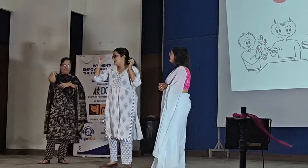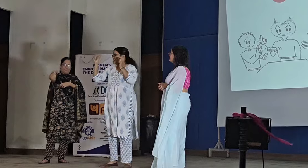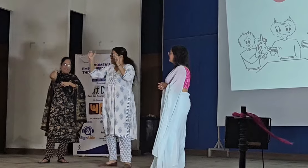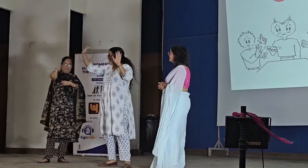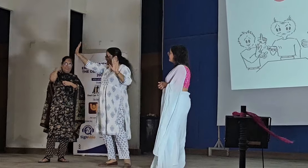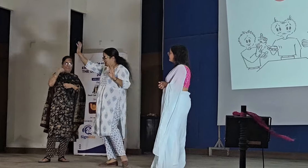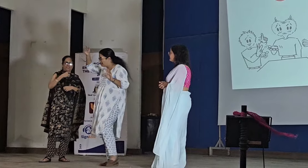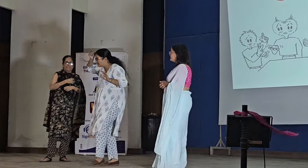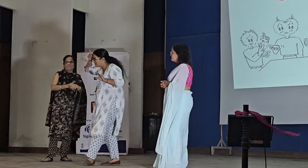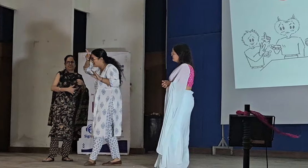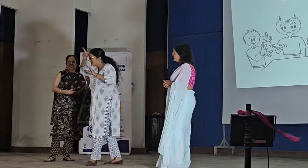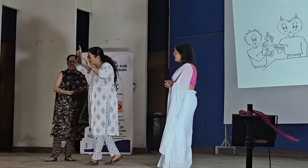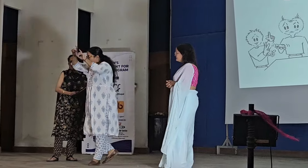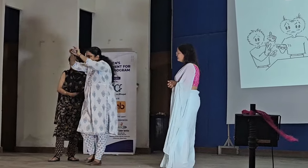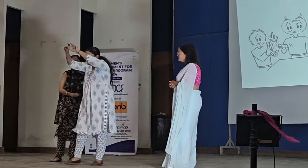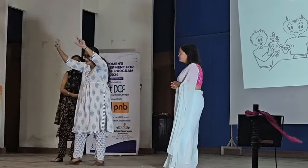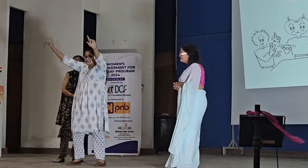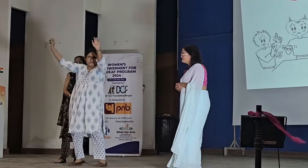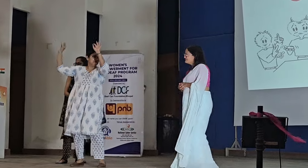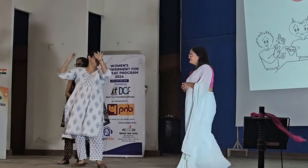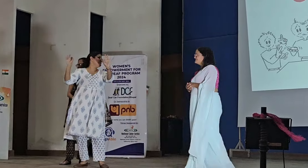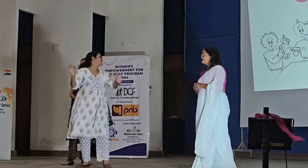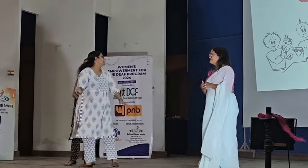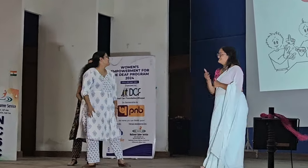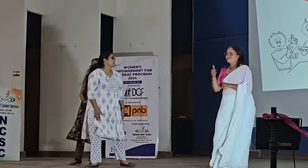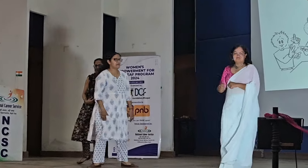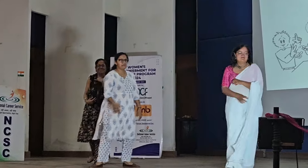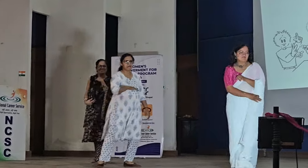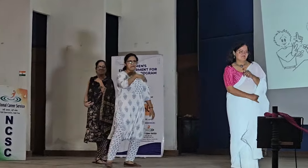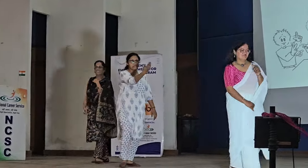देखने की टाइम है और मेरे को कंफर्टेबल नहीं लगेगी।